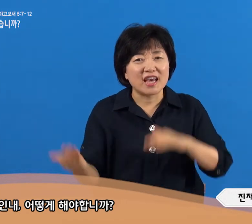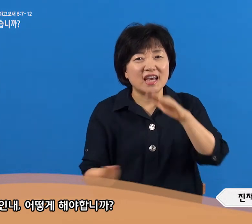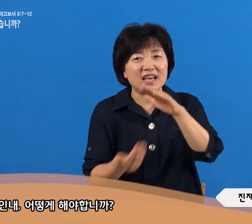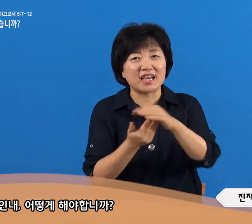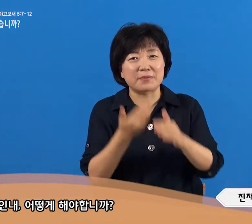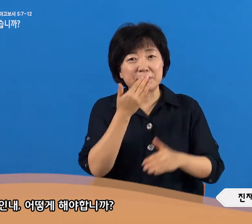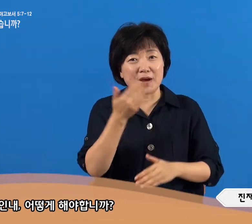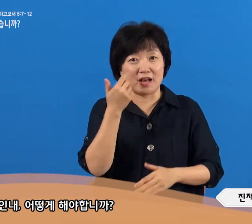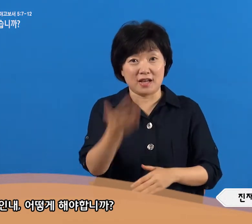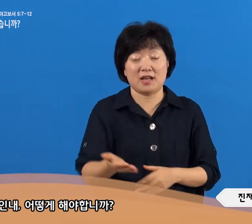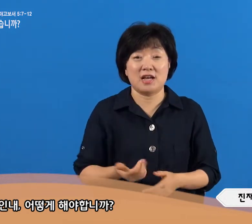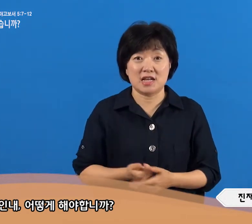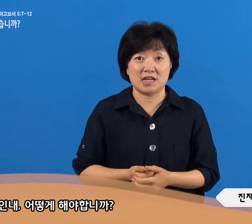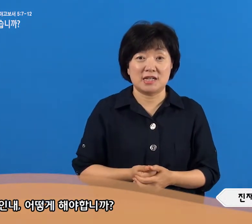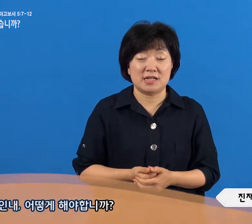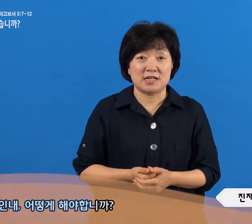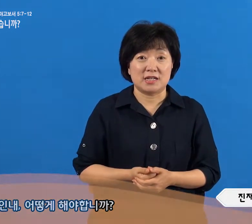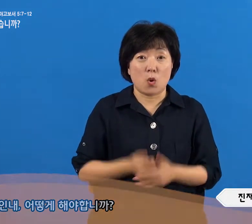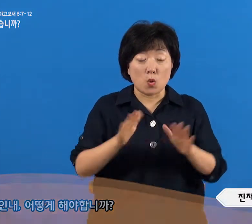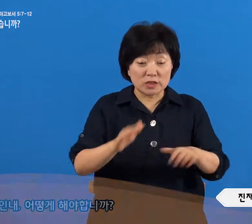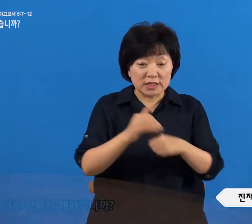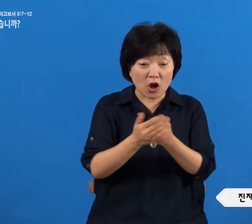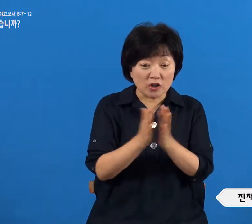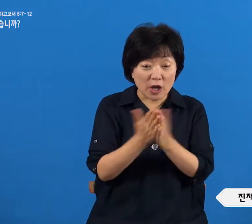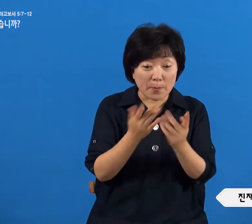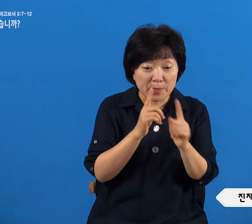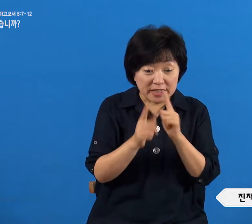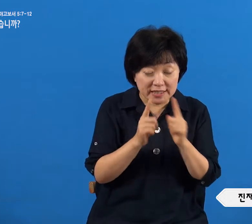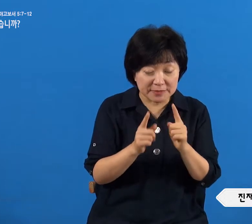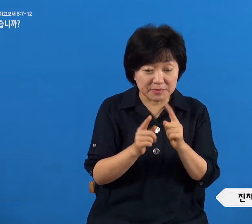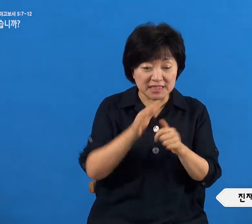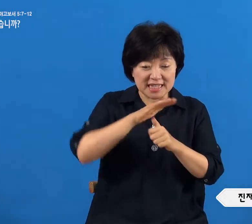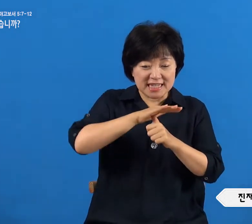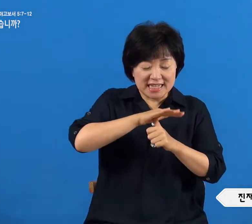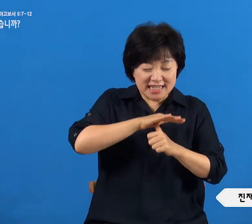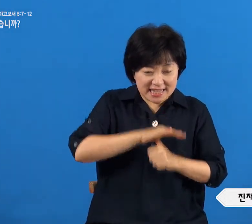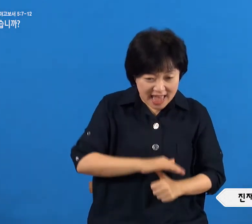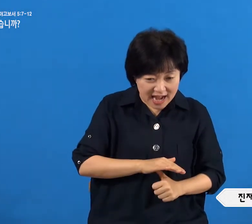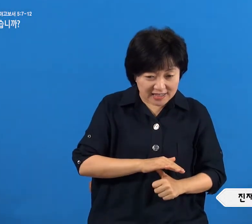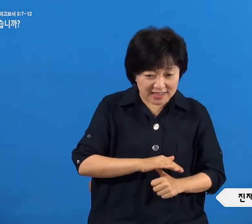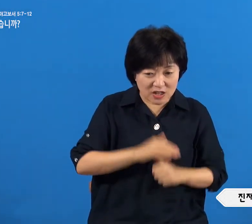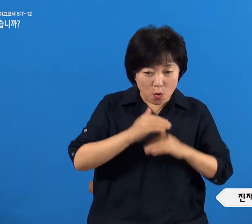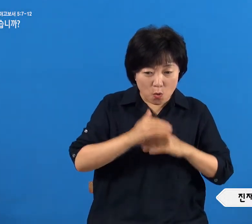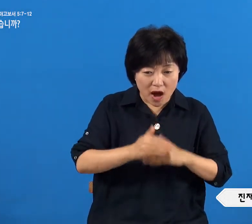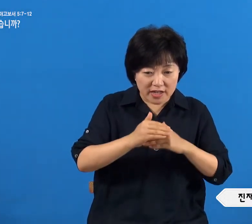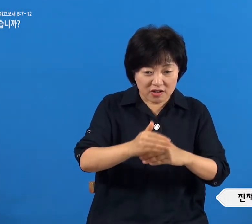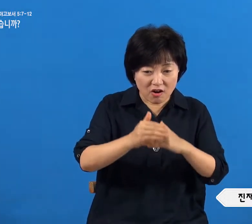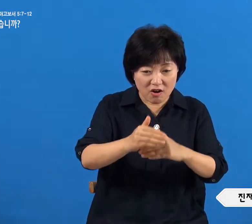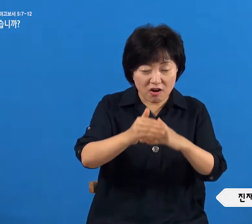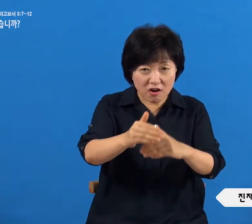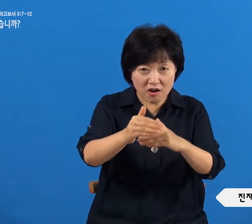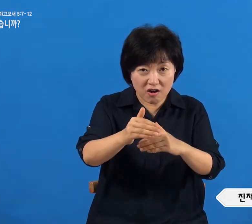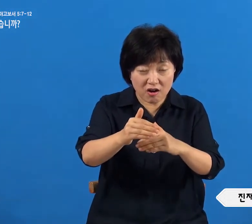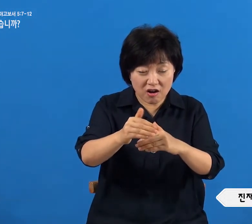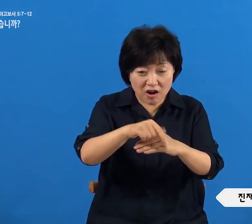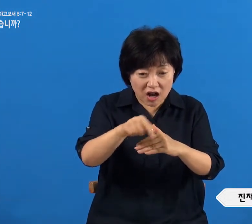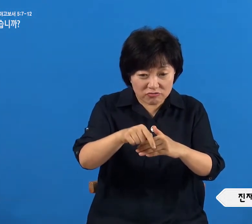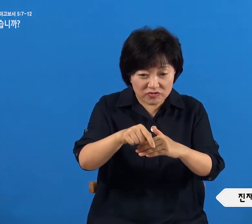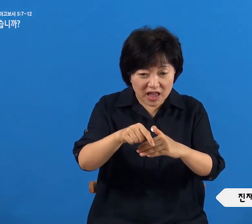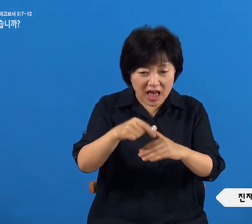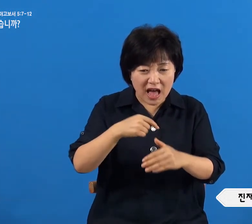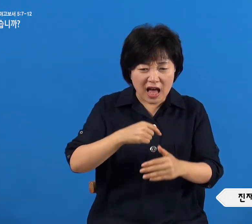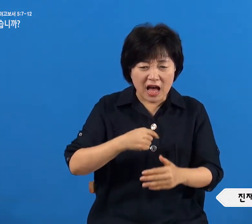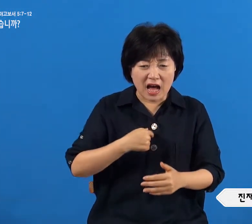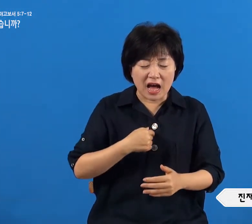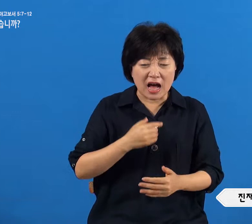수 있습니까? 오늘 성경은 우리 가운데 인내하는 그 과정 가운데 우리가 하지 말아야